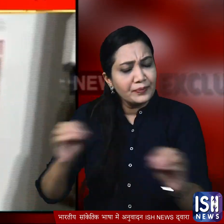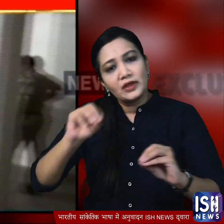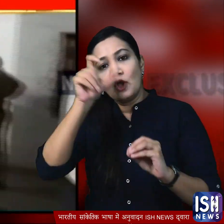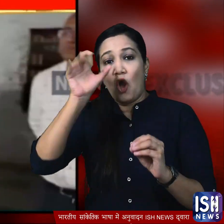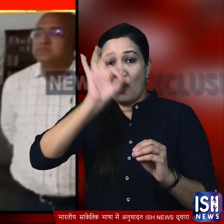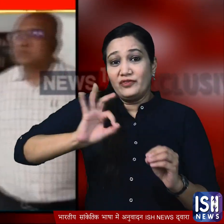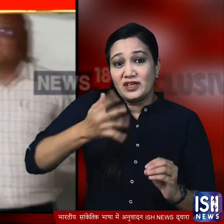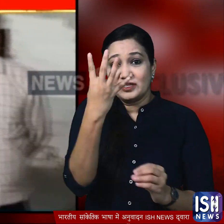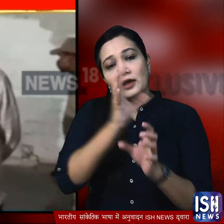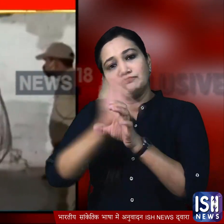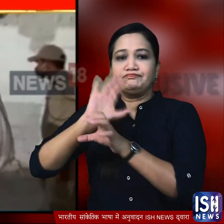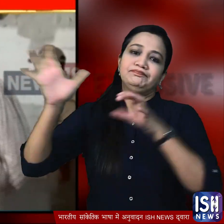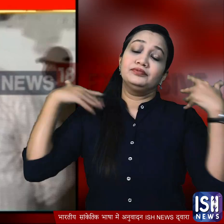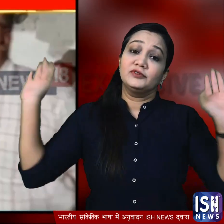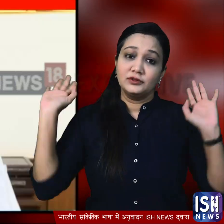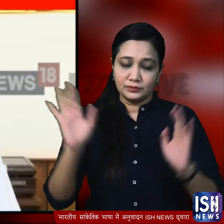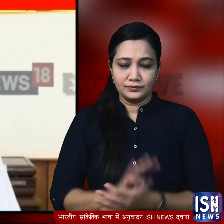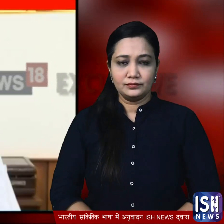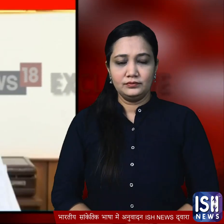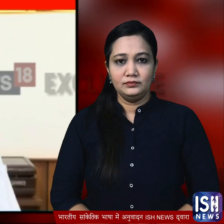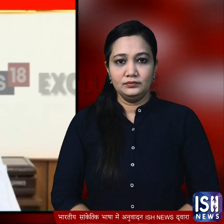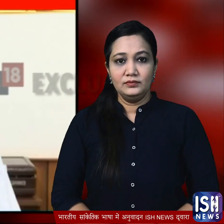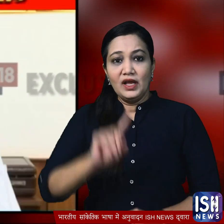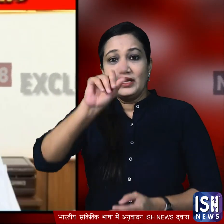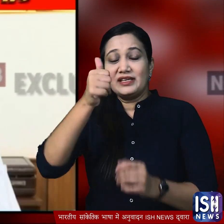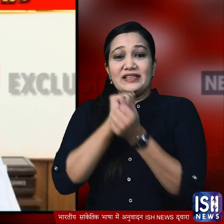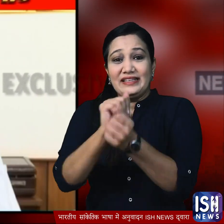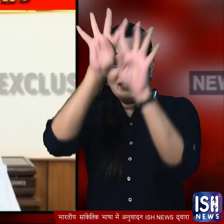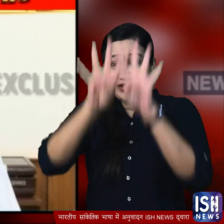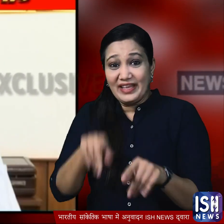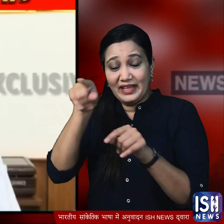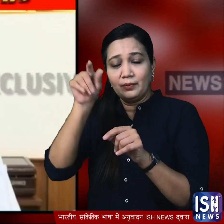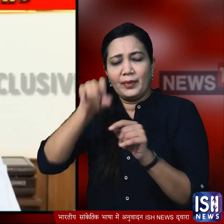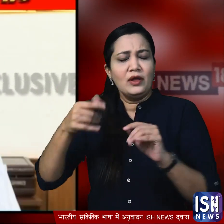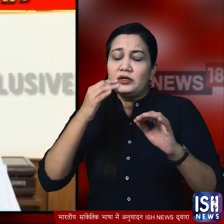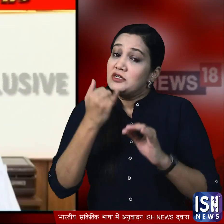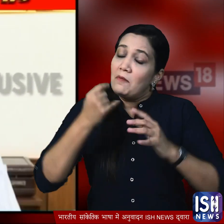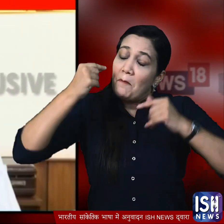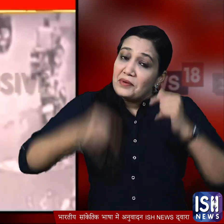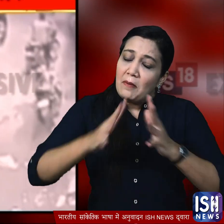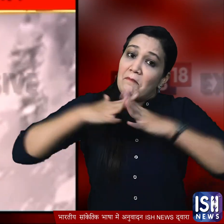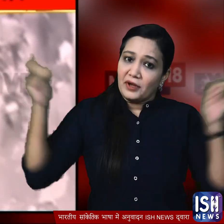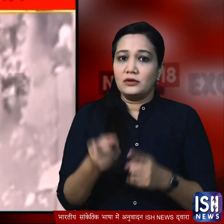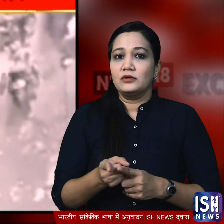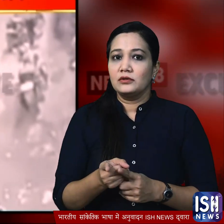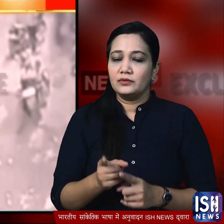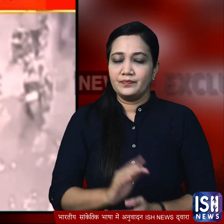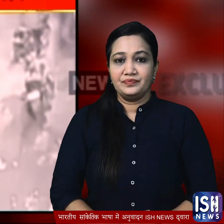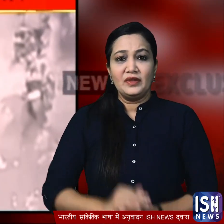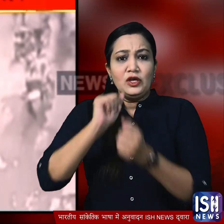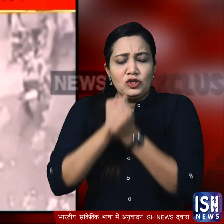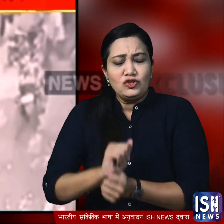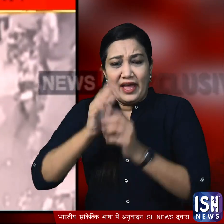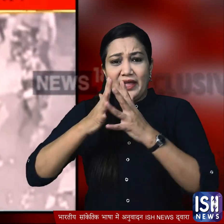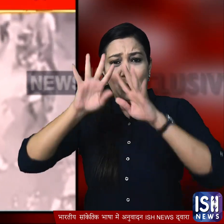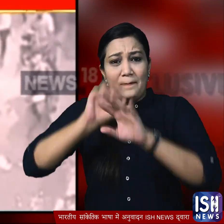आरोप में 4 अधिकारियों को निलंबित कर दिया गया। These 16 prisoners, they've made the biggest mistake of their life. जेल ब्रेक की